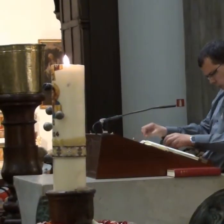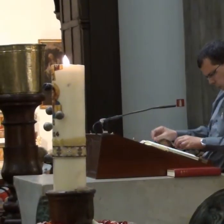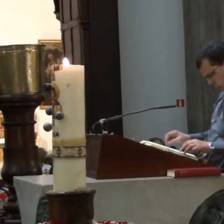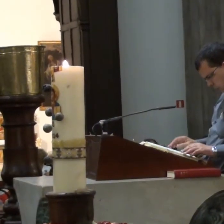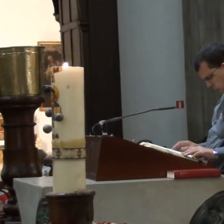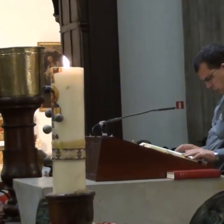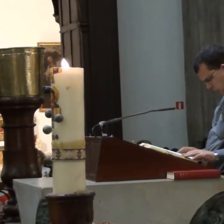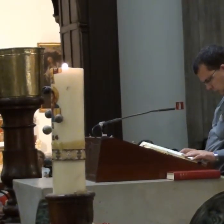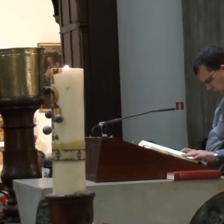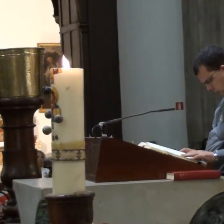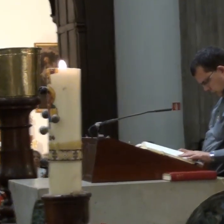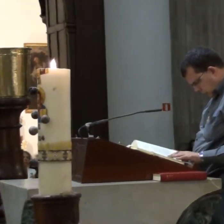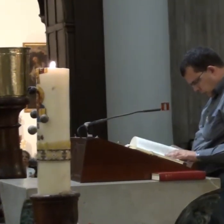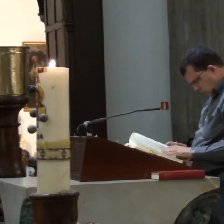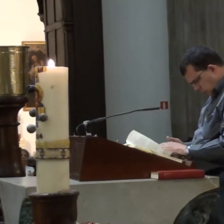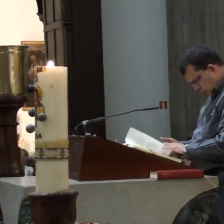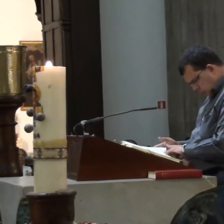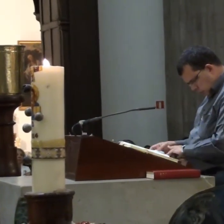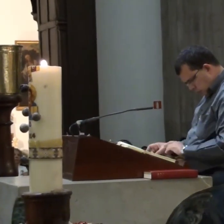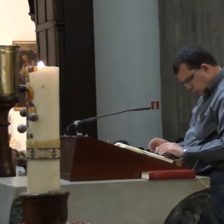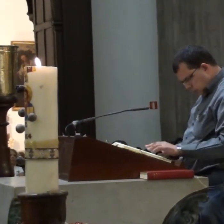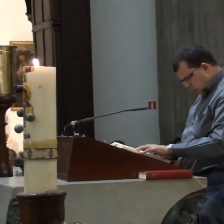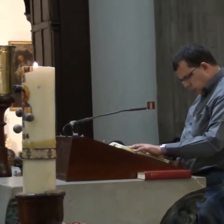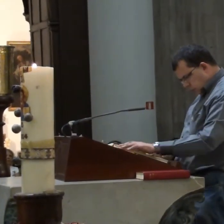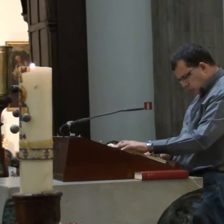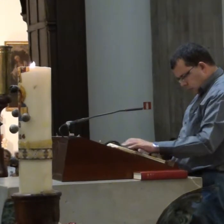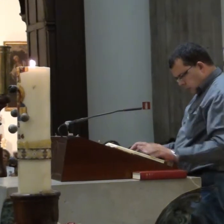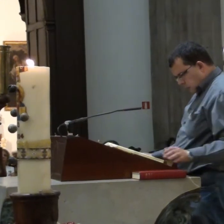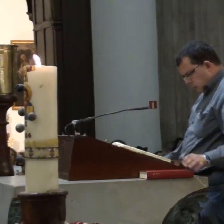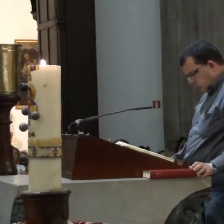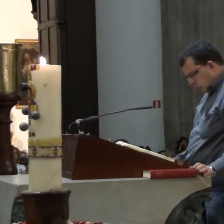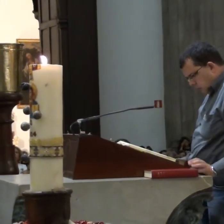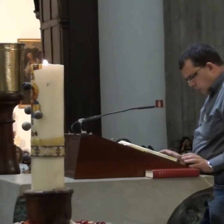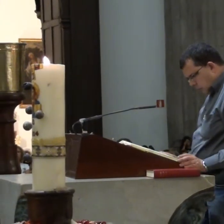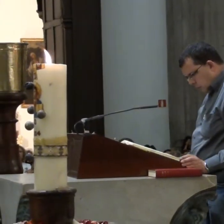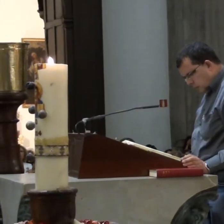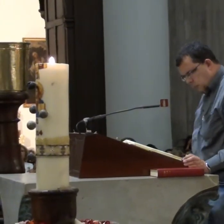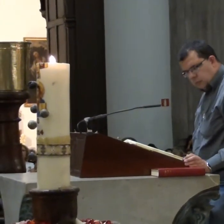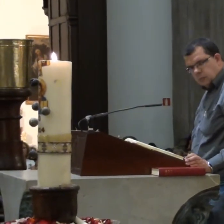la palabra que vamos a escuchar poner en relieve la fuerza transformadora